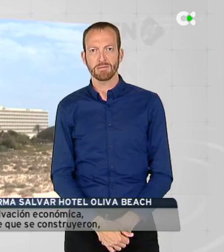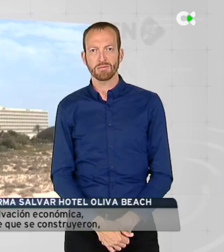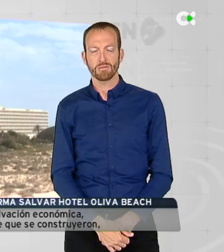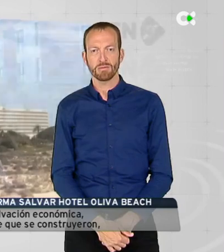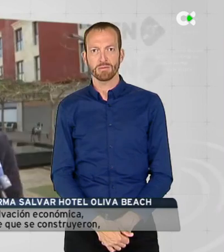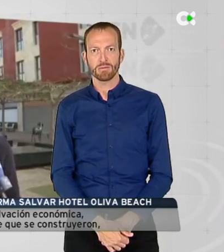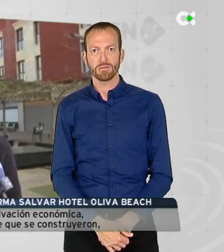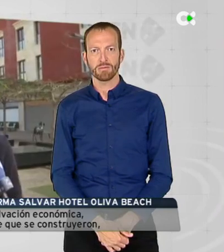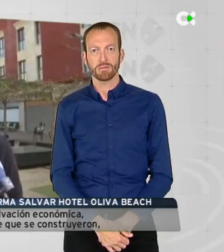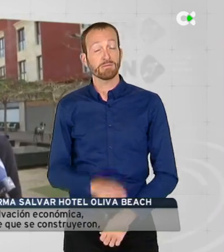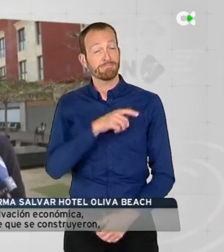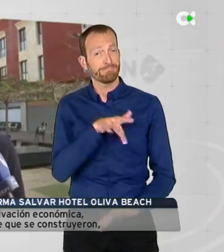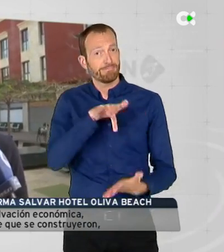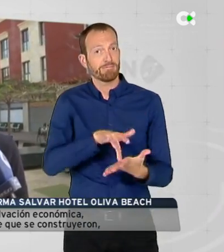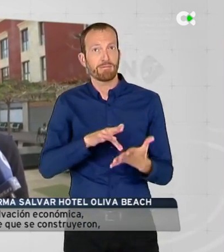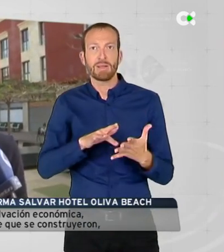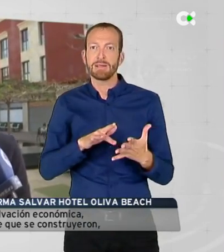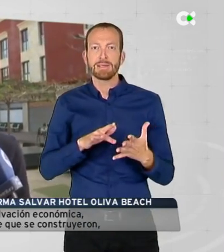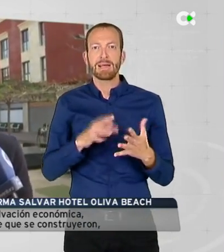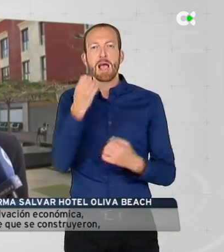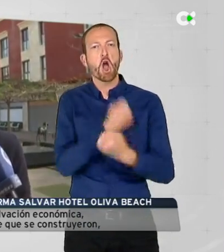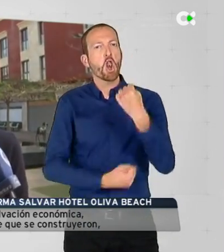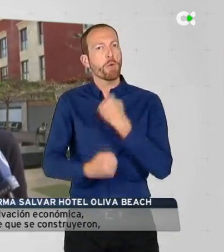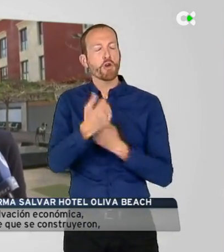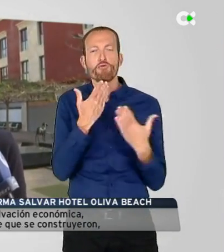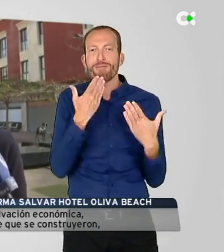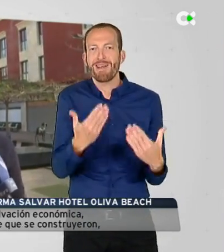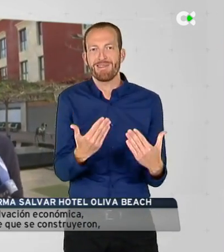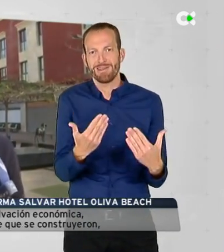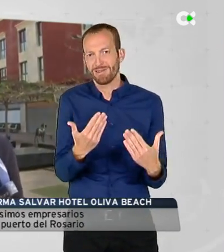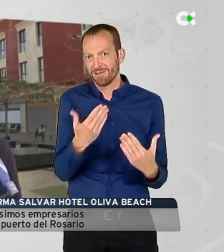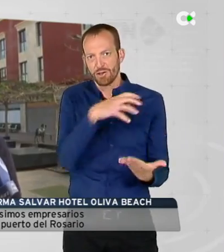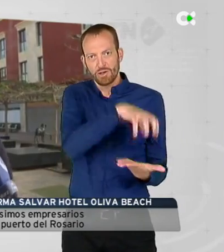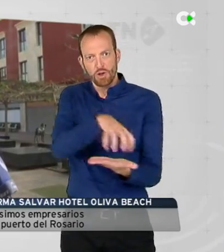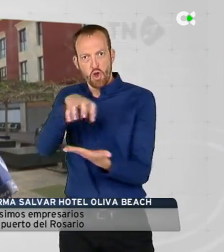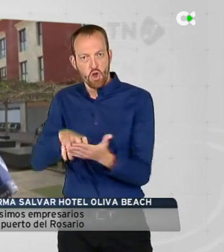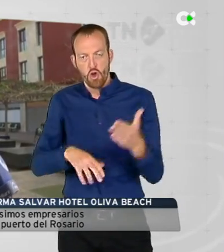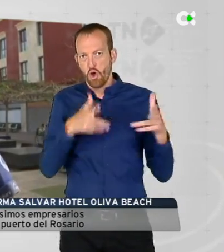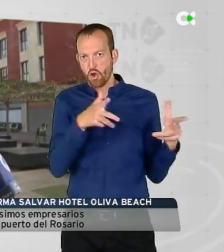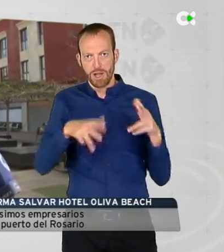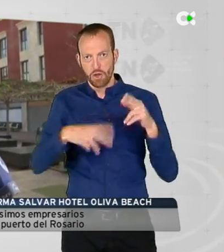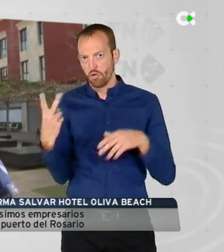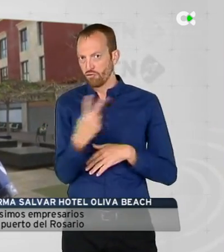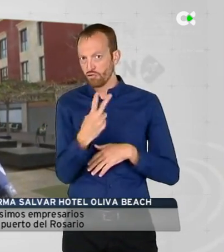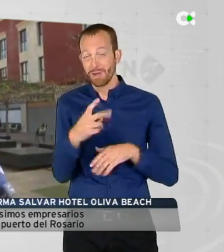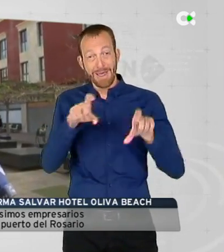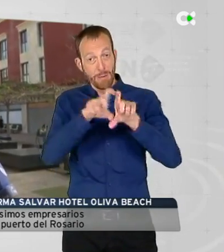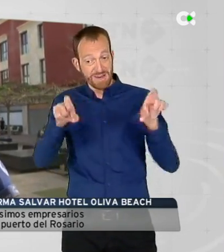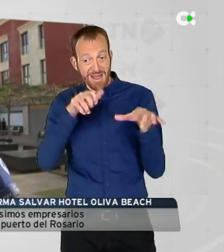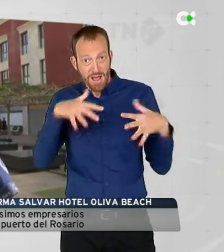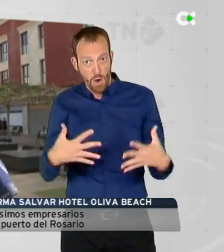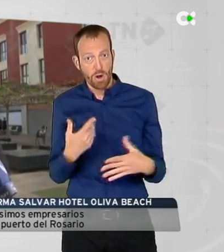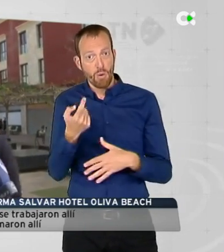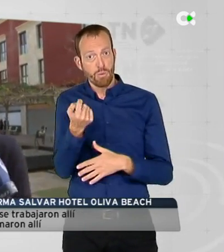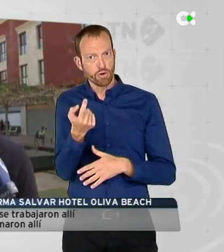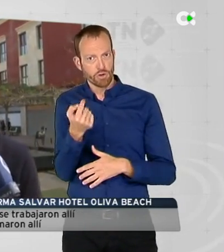Esto ha sido la salvación económica, socioeconómica desde que se construyeron. La mayoría, muchísimos empresarios que hoy existen en